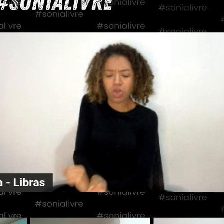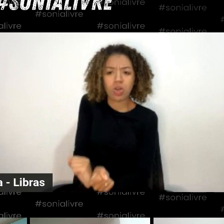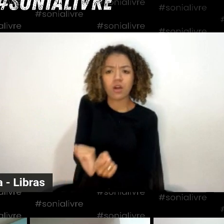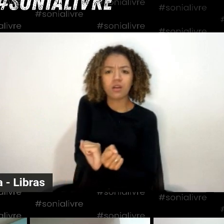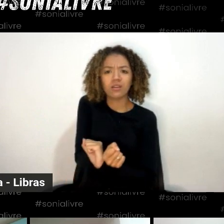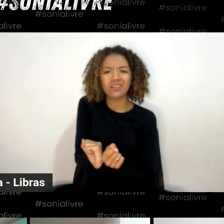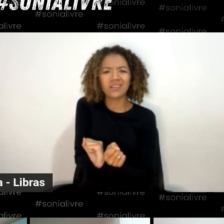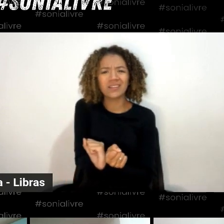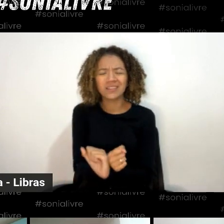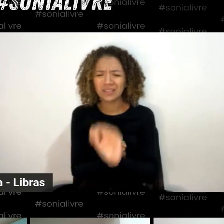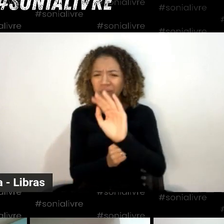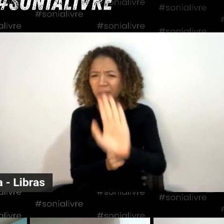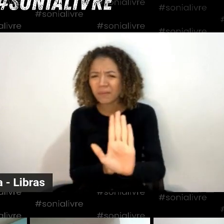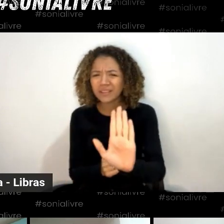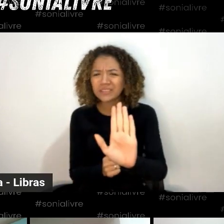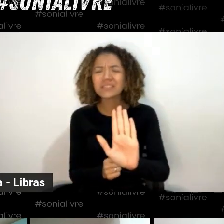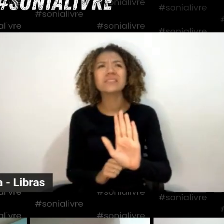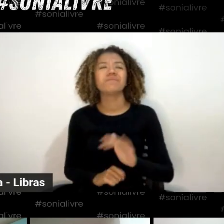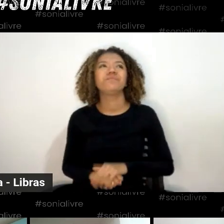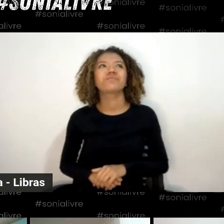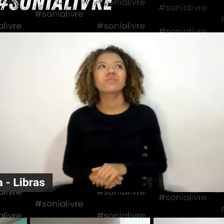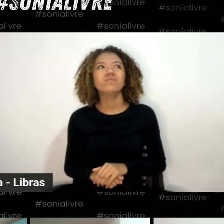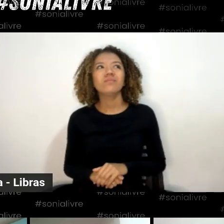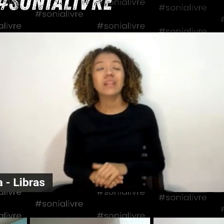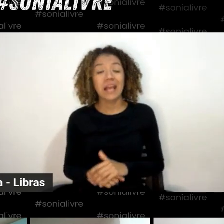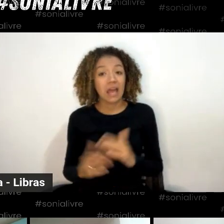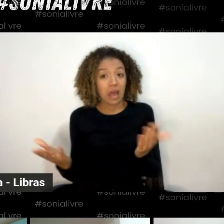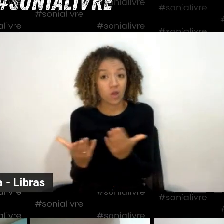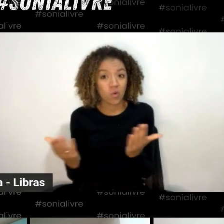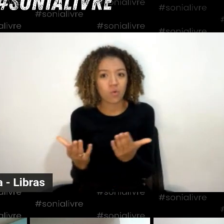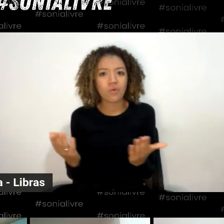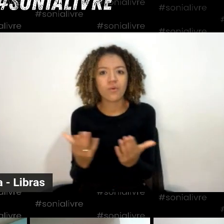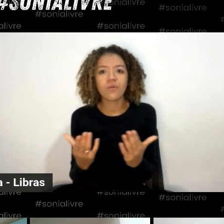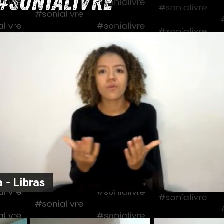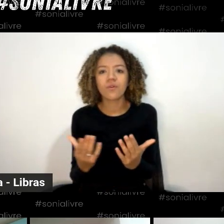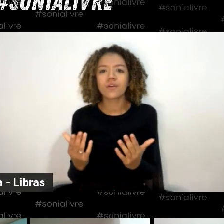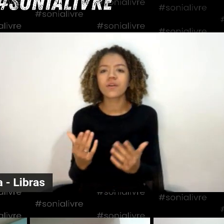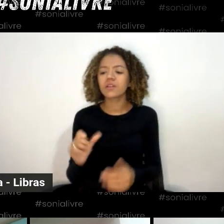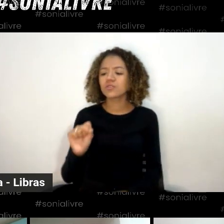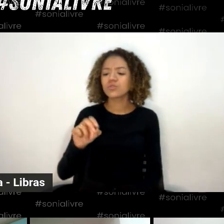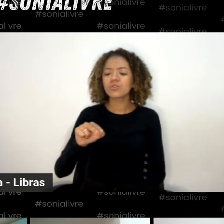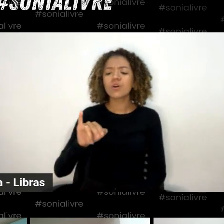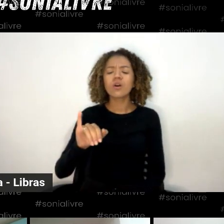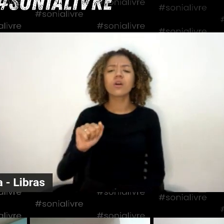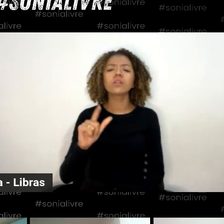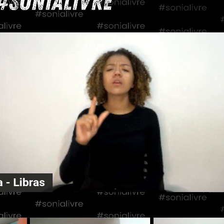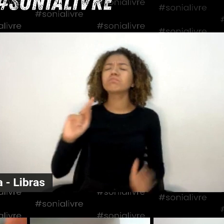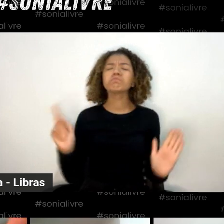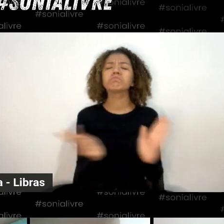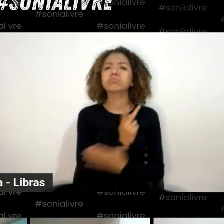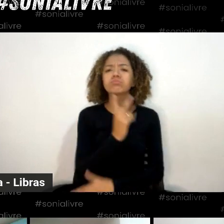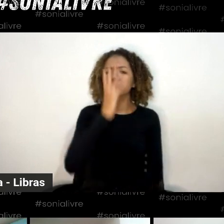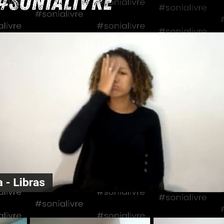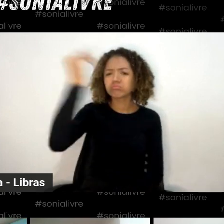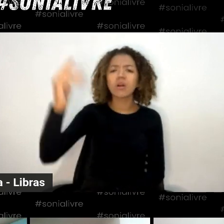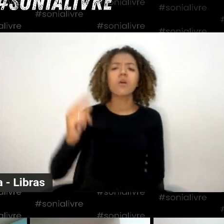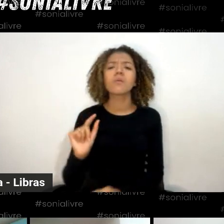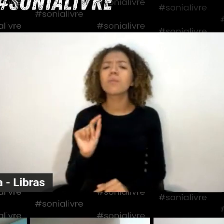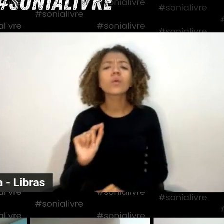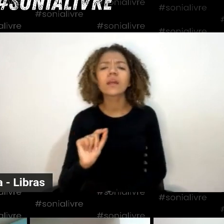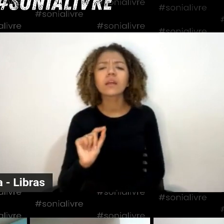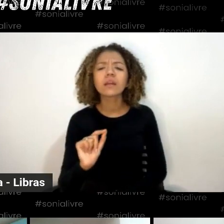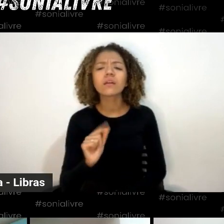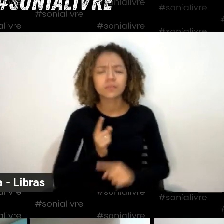deu essa visibilidade ao caso de Sônia? 2 grandes fatores.